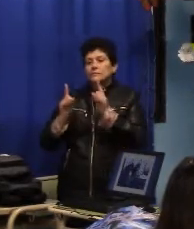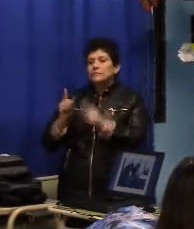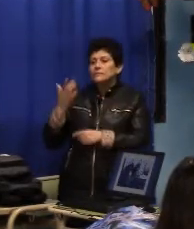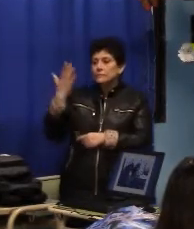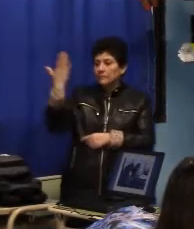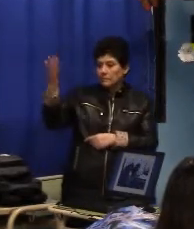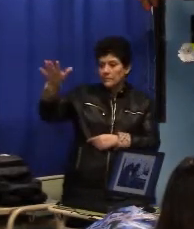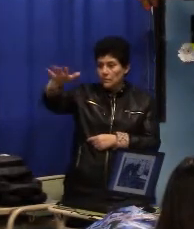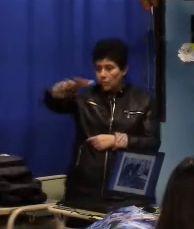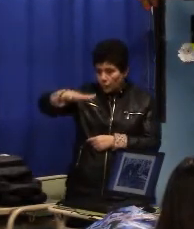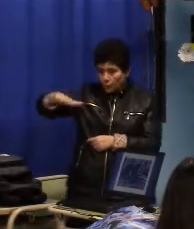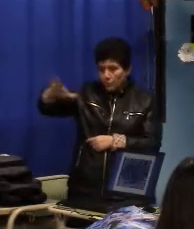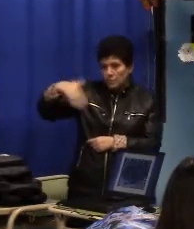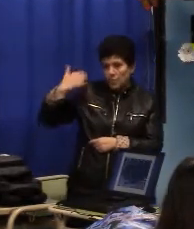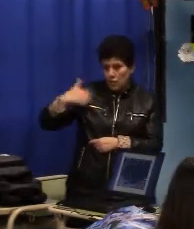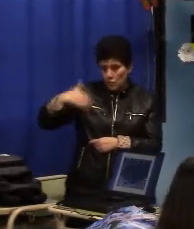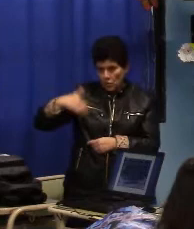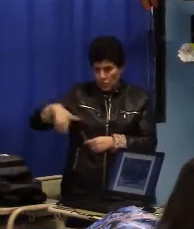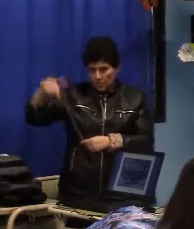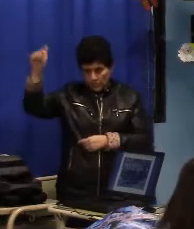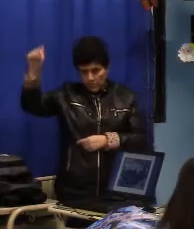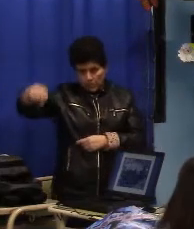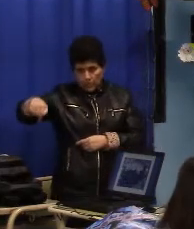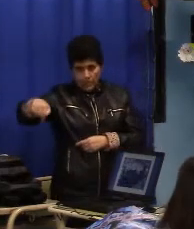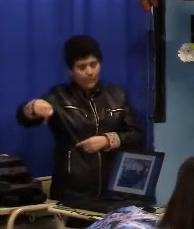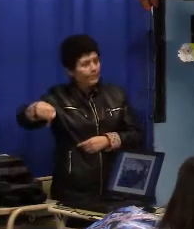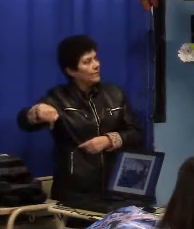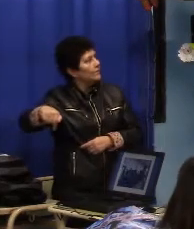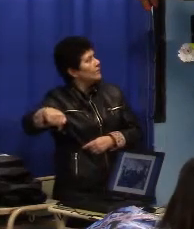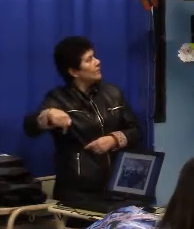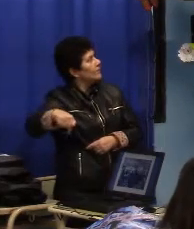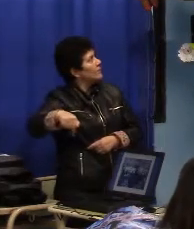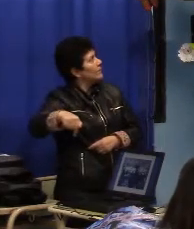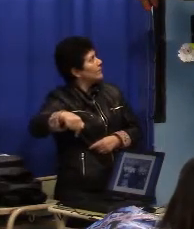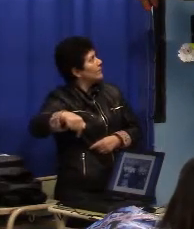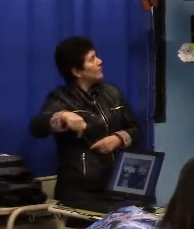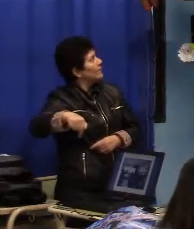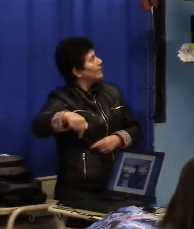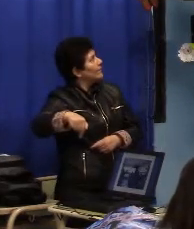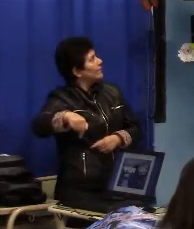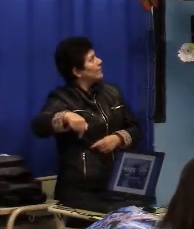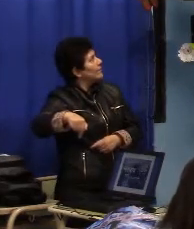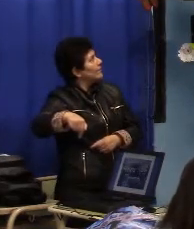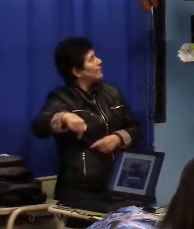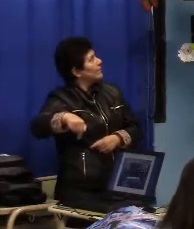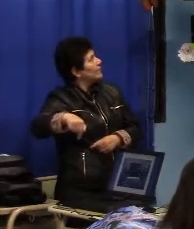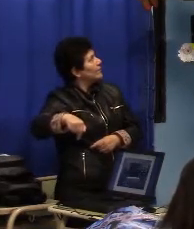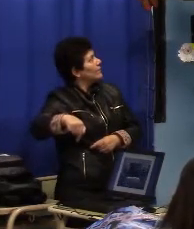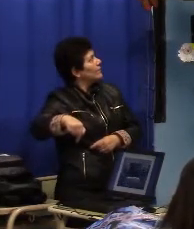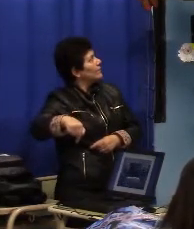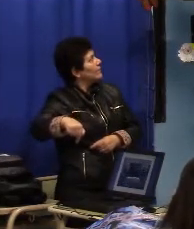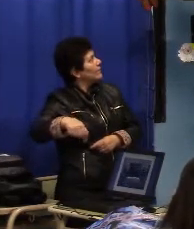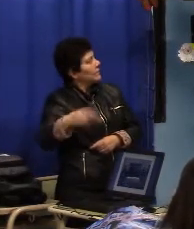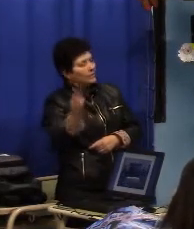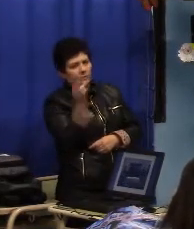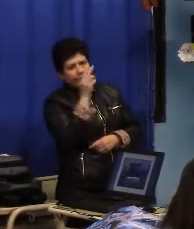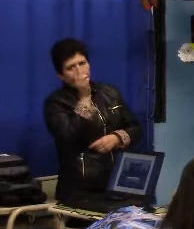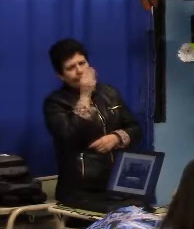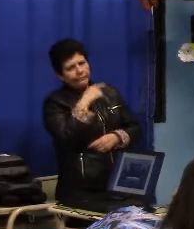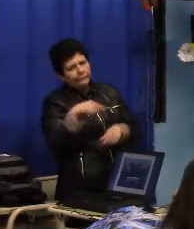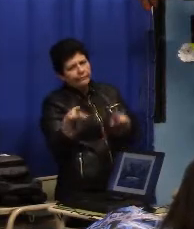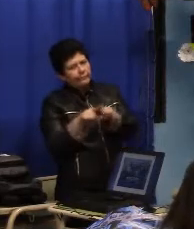país, en cinco lugares del país, tenemos, ya va a aparecer la foto, todo coreano está